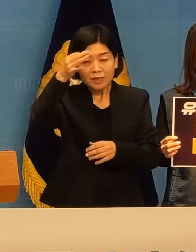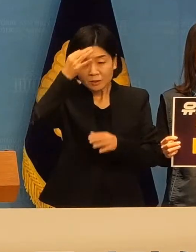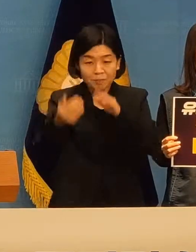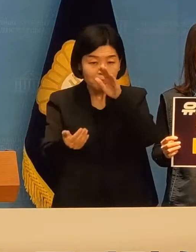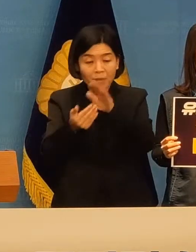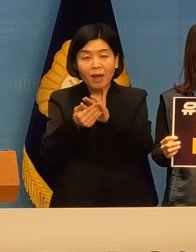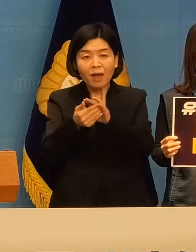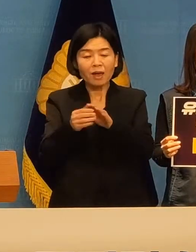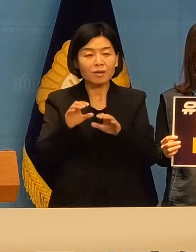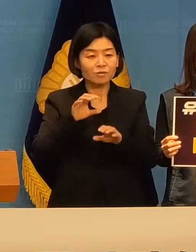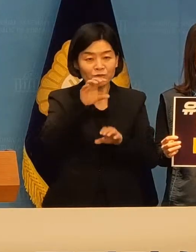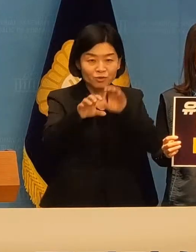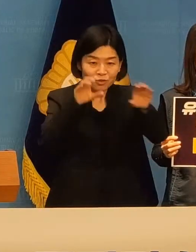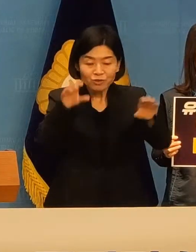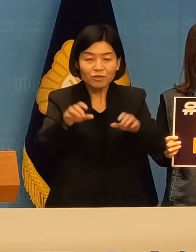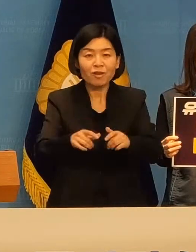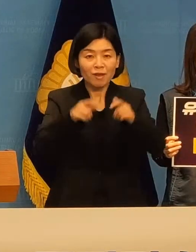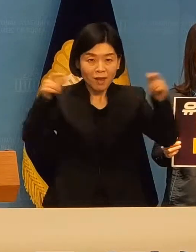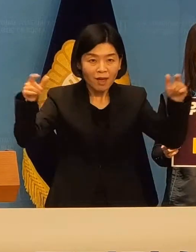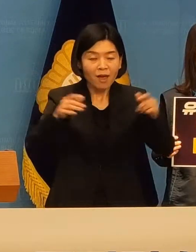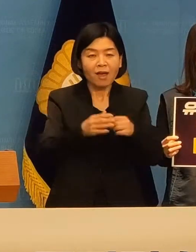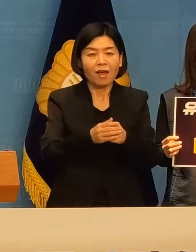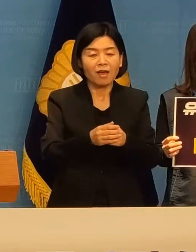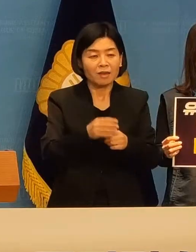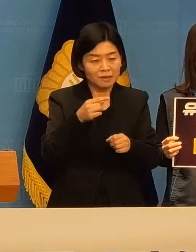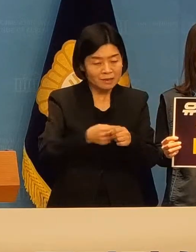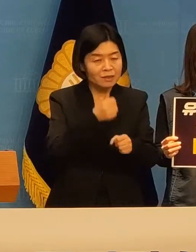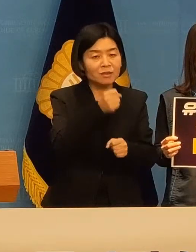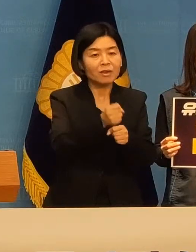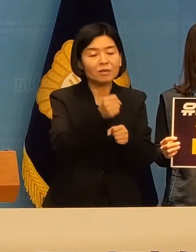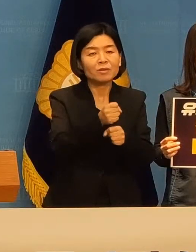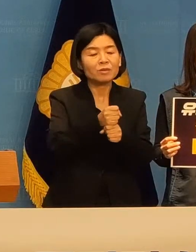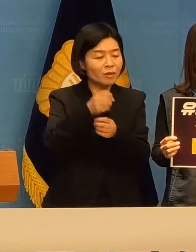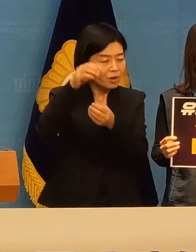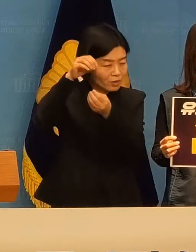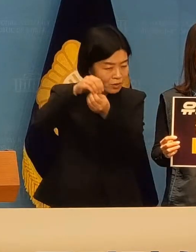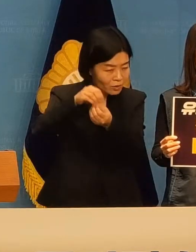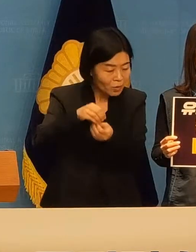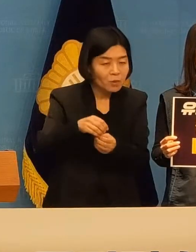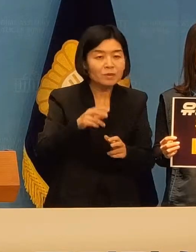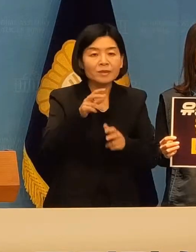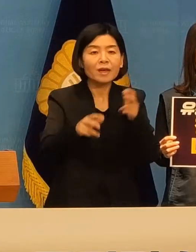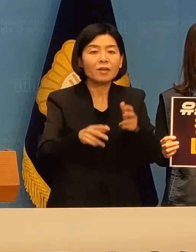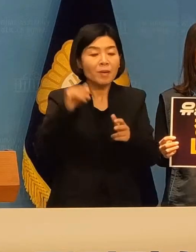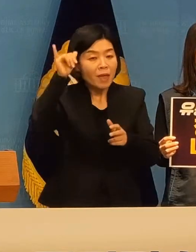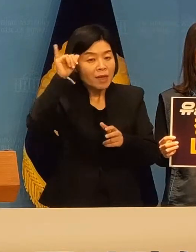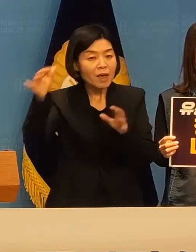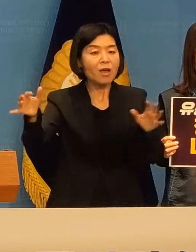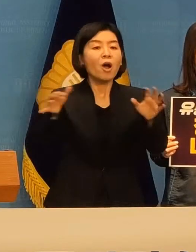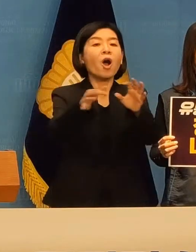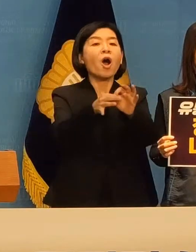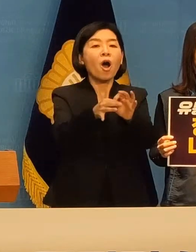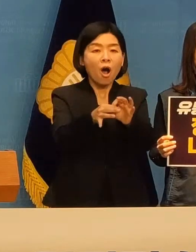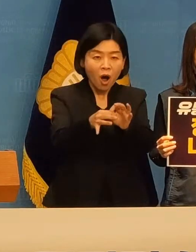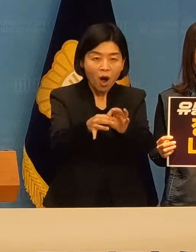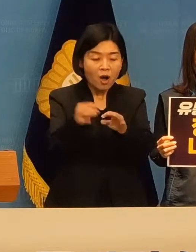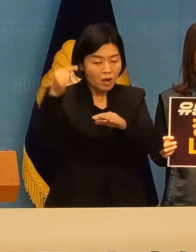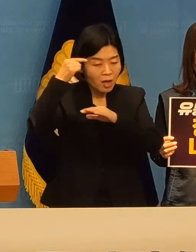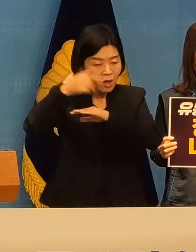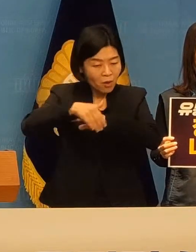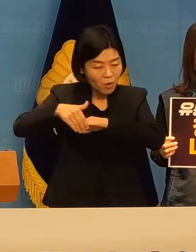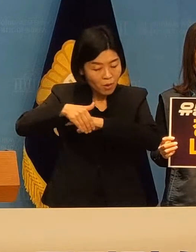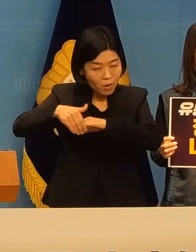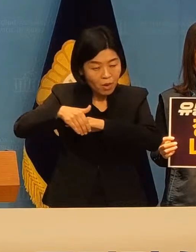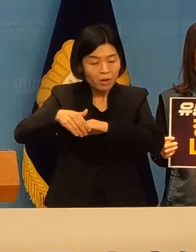확대, 제조업 등 전통 산업에도 AI를 접목하겠다는 계획이 이어지고 있습니다.